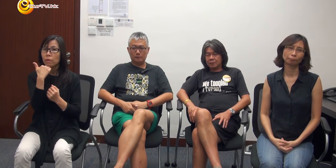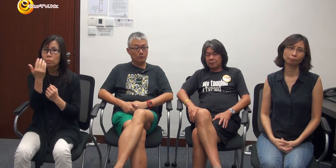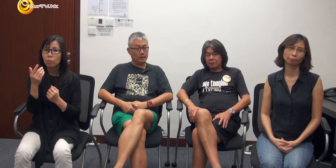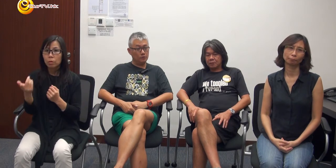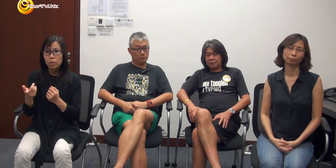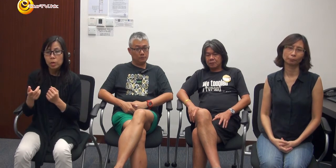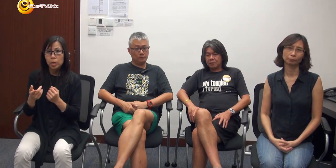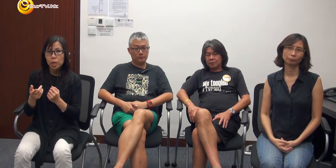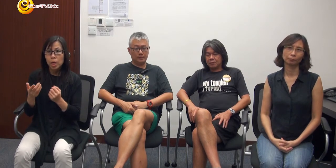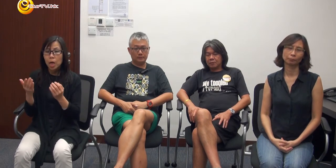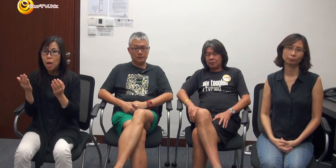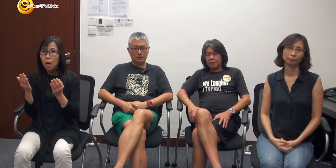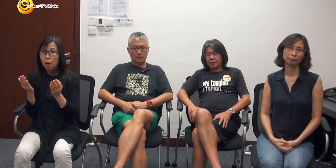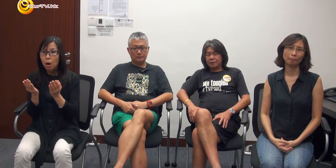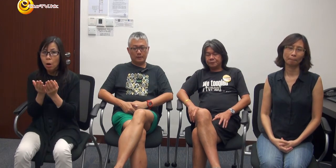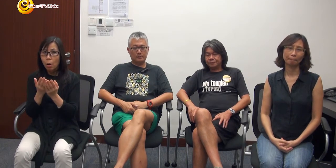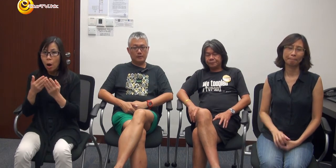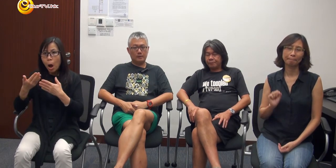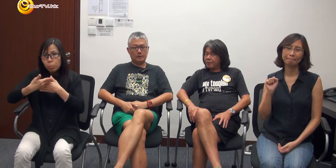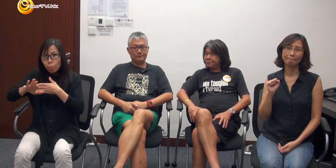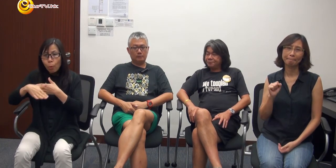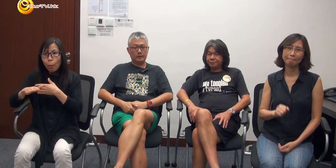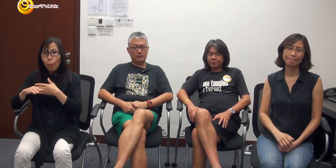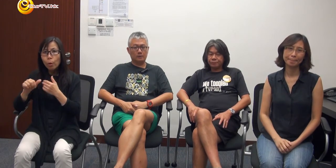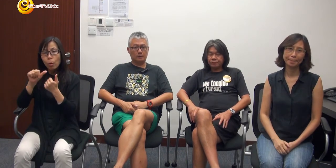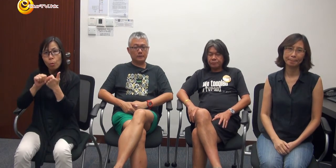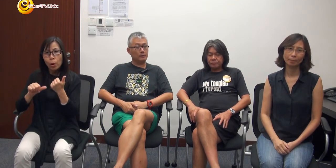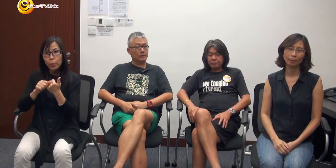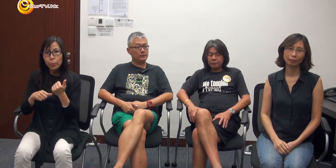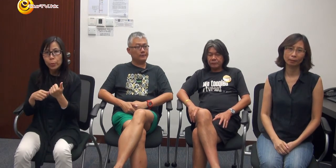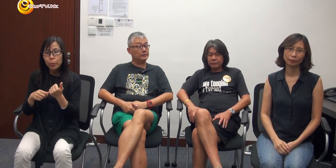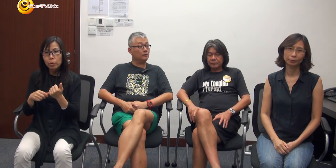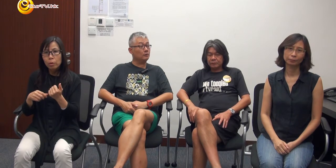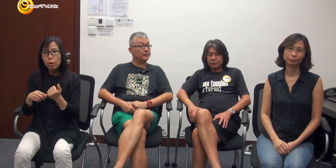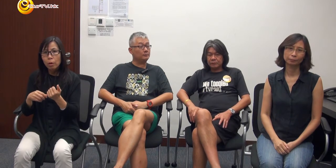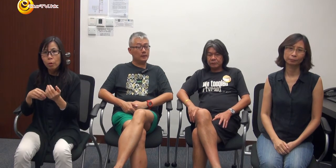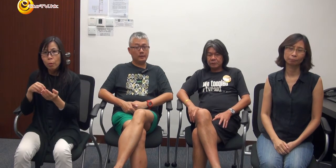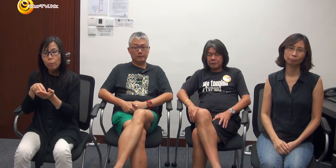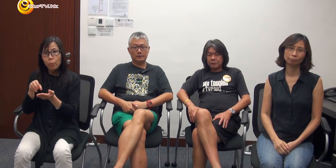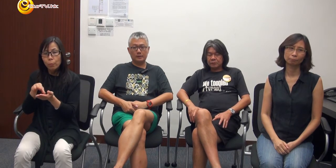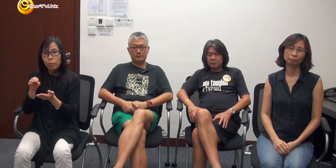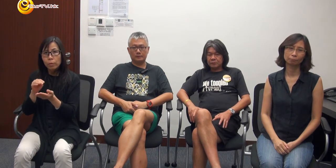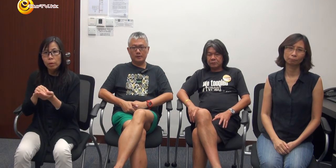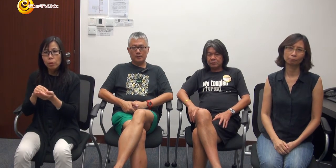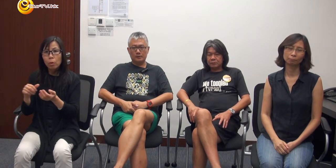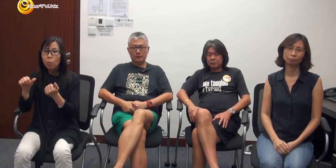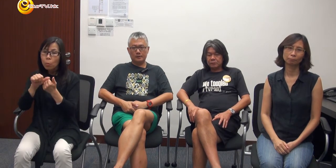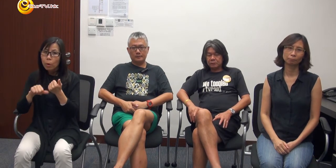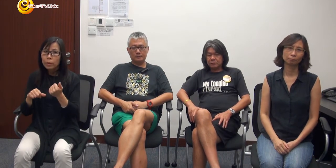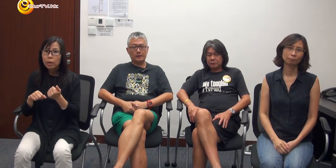外委員本身否定嗰、那個即係否定嗰個委任啊，又或者其實應該跟即係其